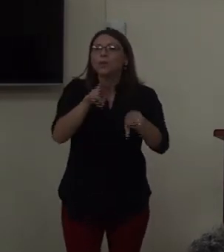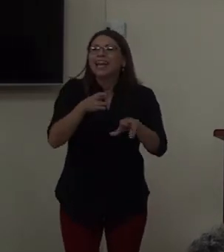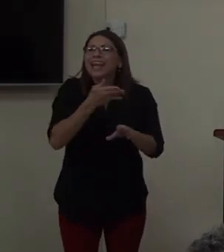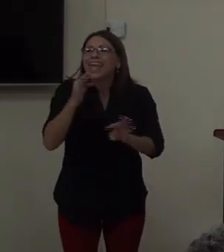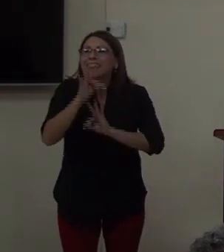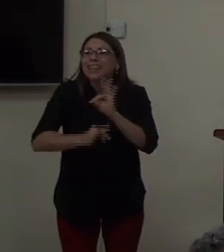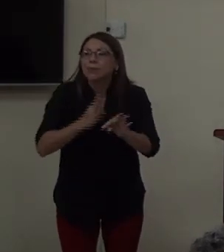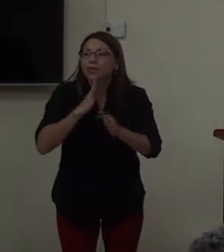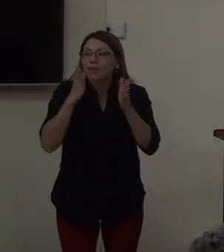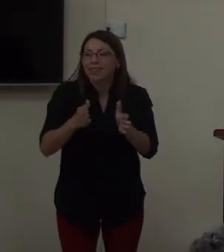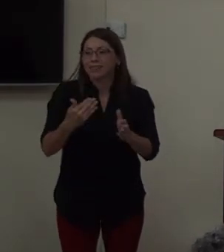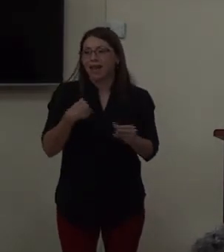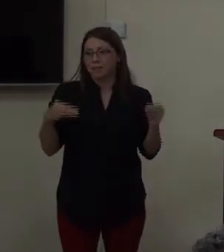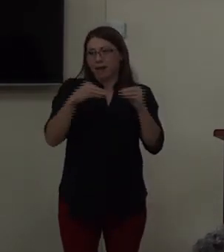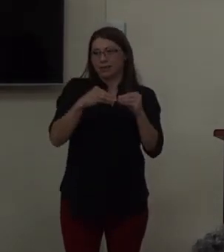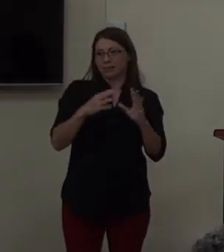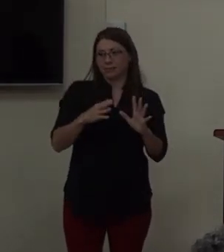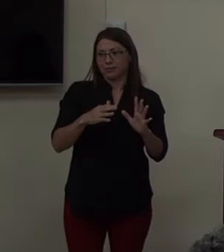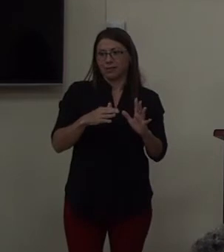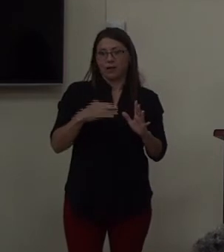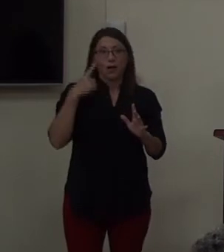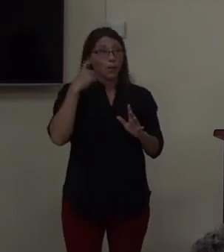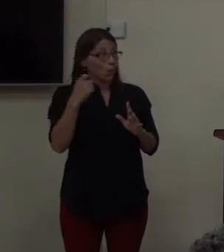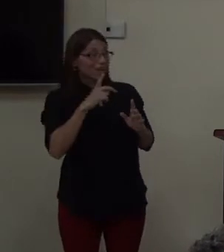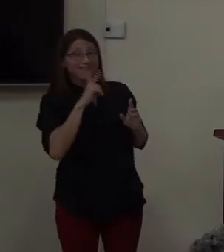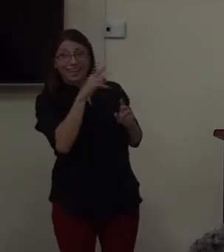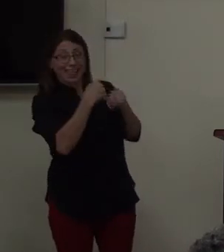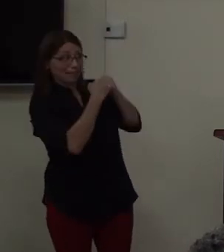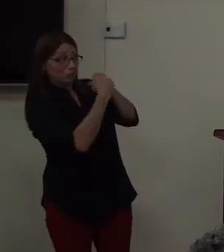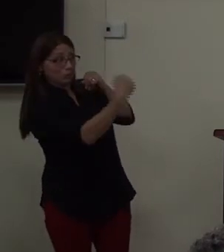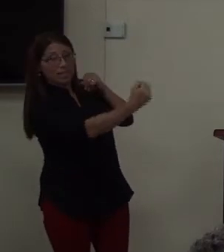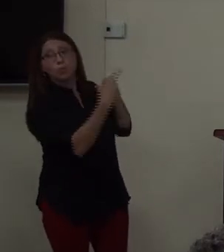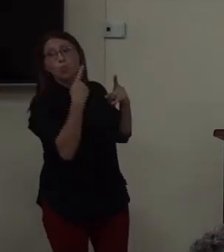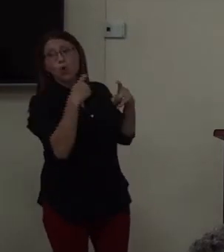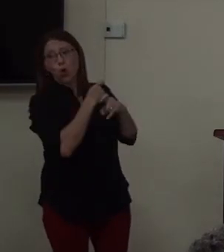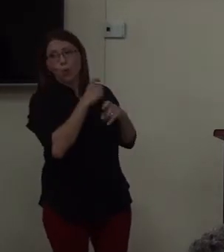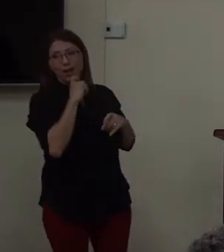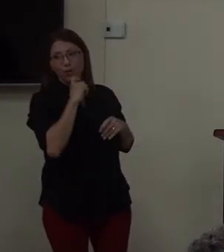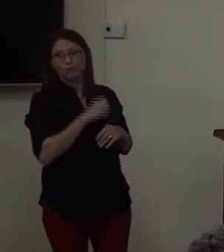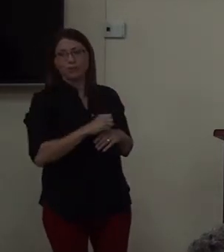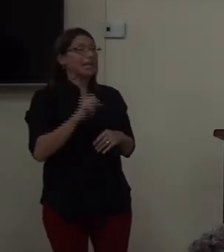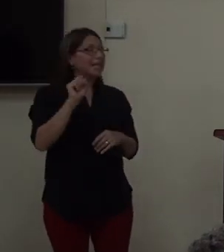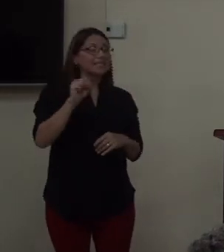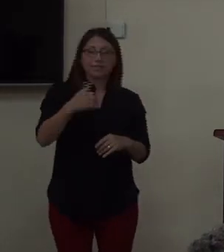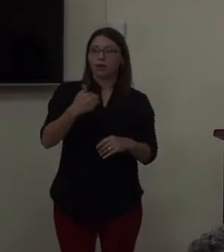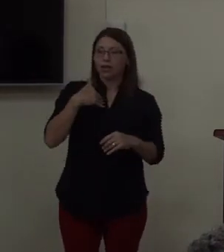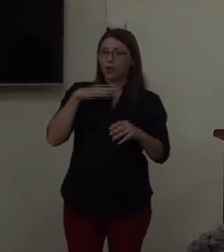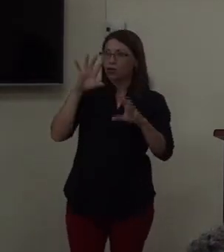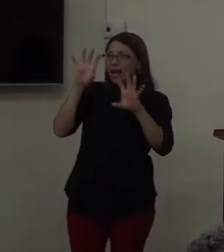en situación, ¿verdad? Porque hacer tan complejo, ¿verdad? Si lo tengo esquematizado, puede ser